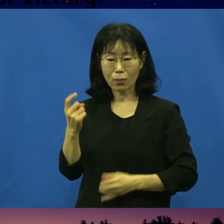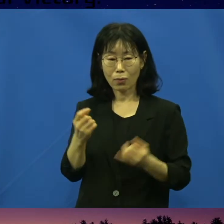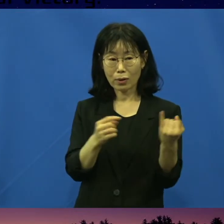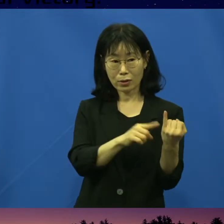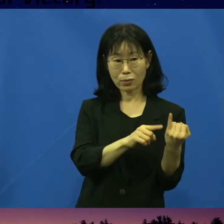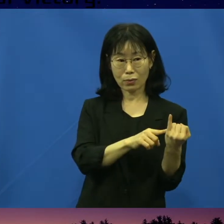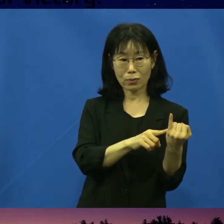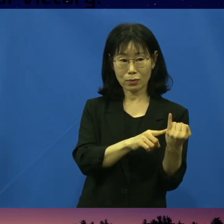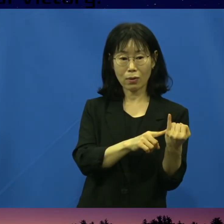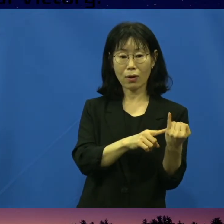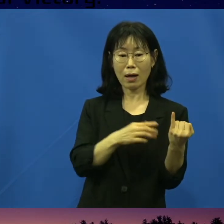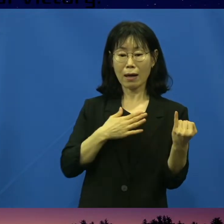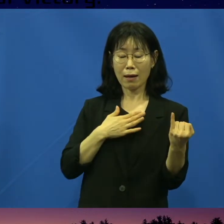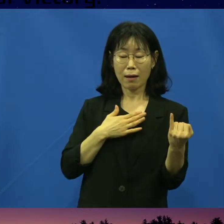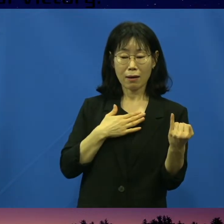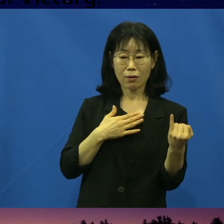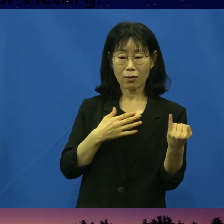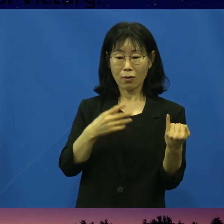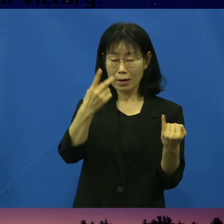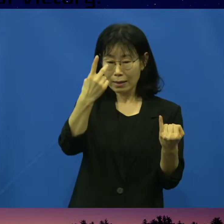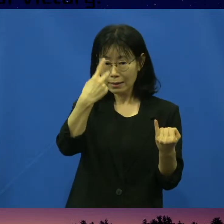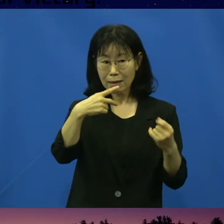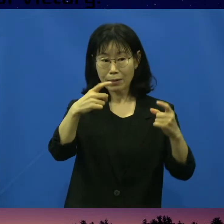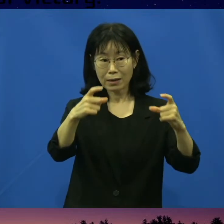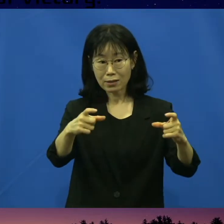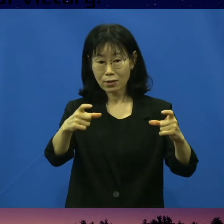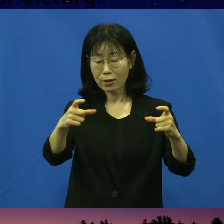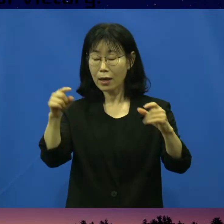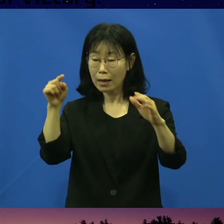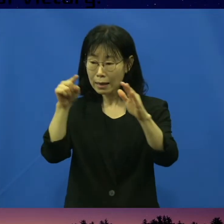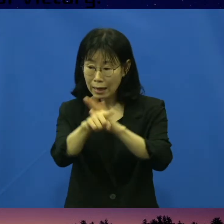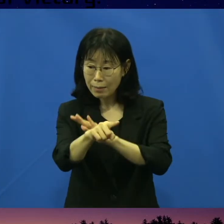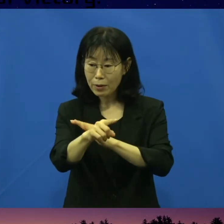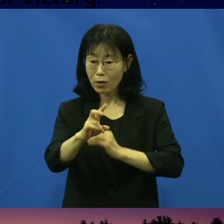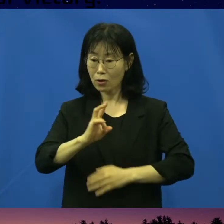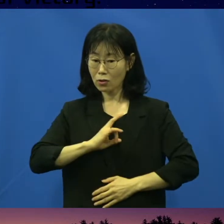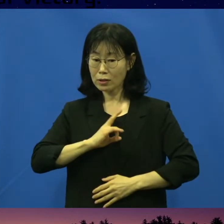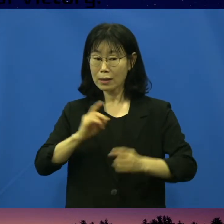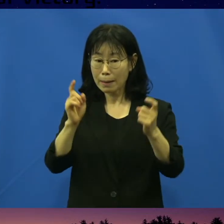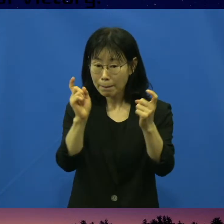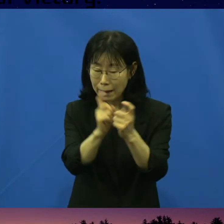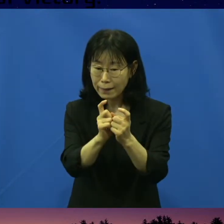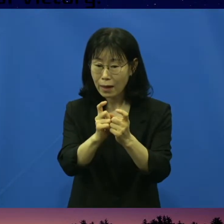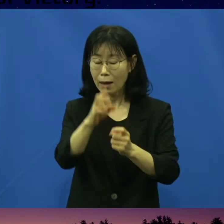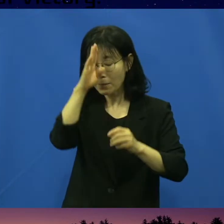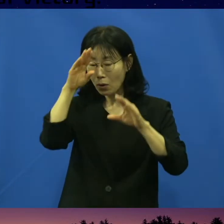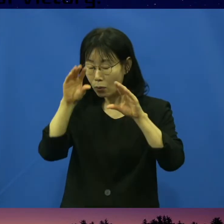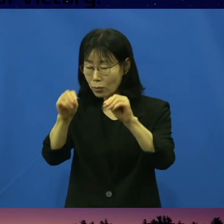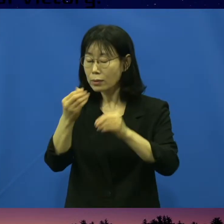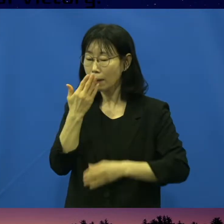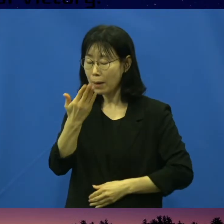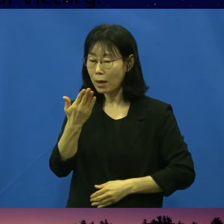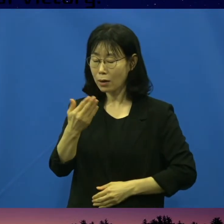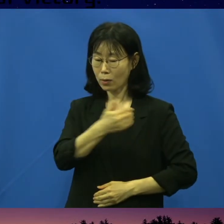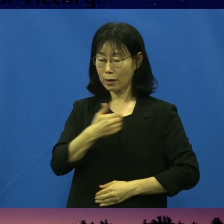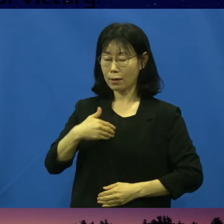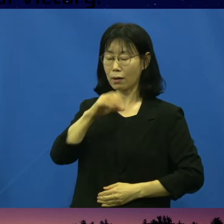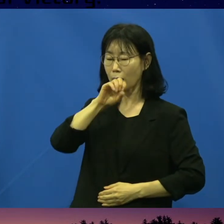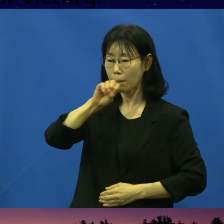그 소망에 관한 그 이유를 묻는 그에게 답을 해준 거잖아요. 준비되어 있는